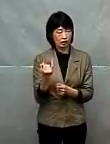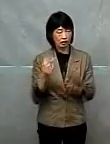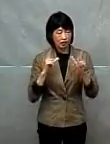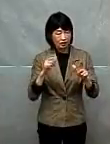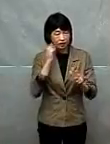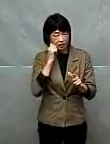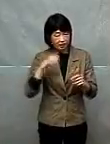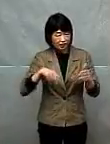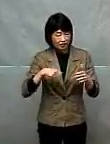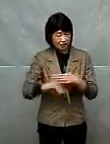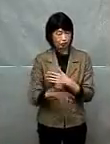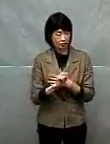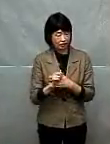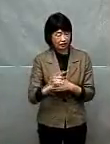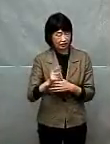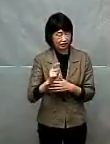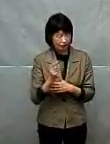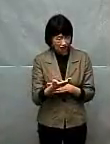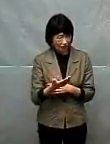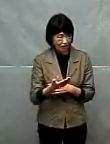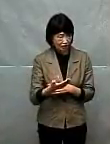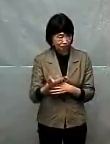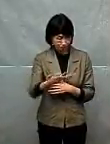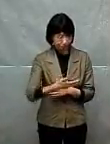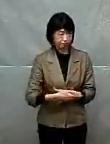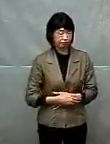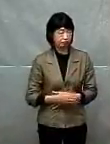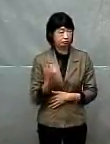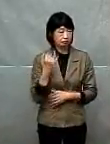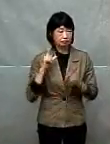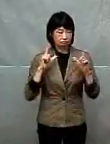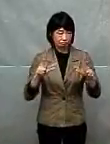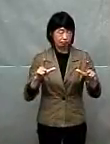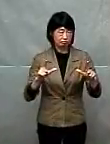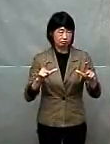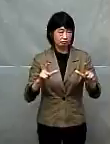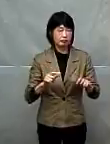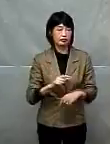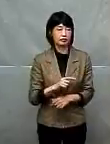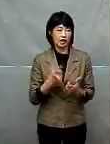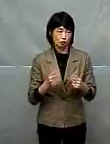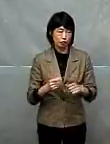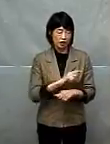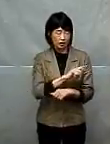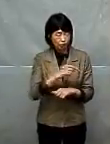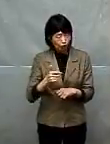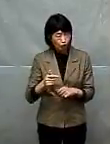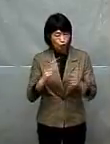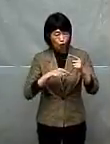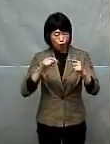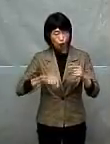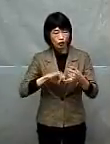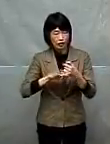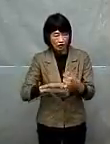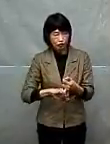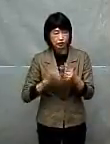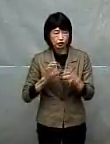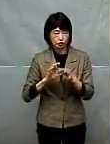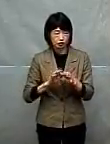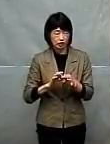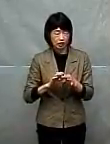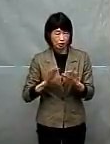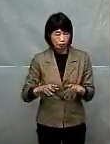ですか。 いや、やはりいろいろな公約というようなことを今考えているところなので